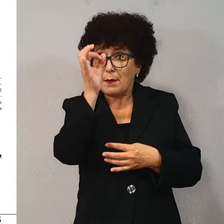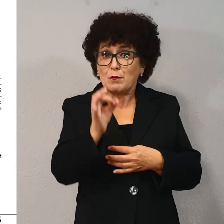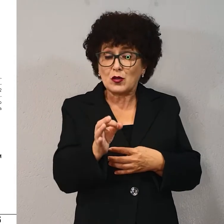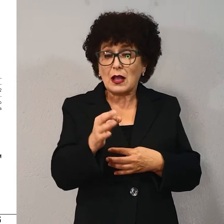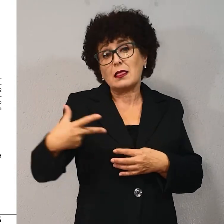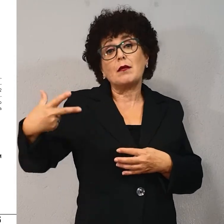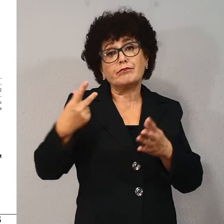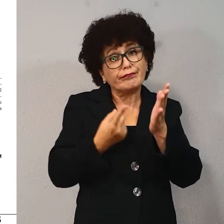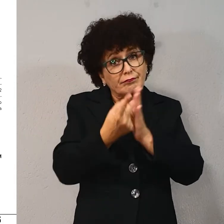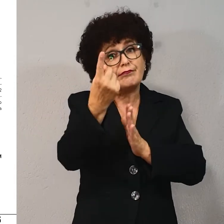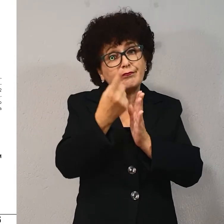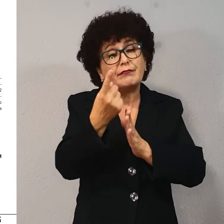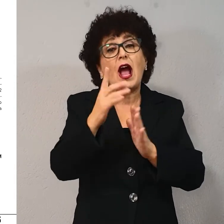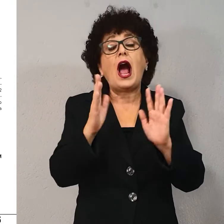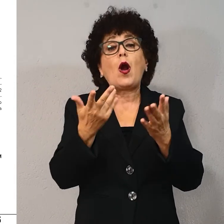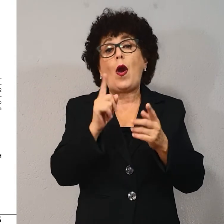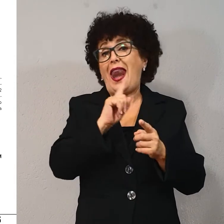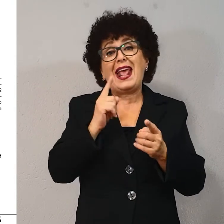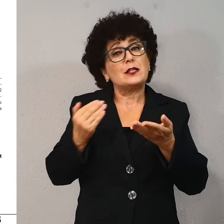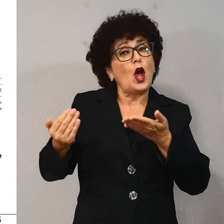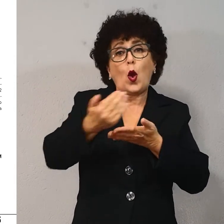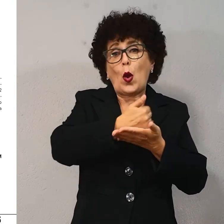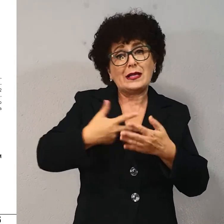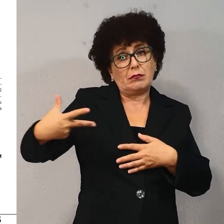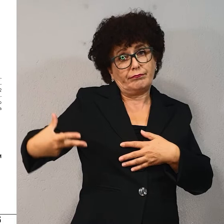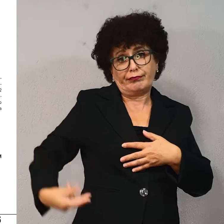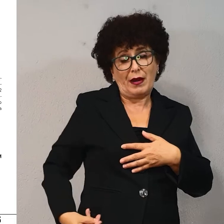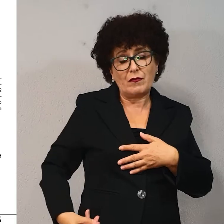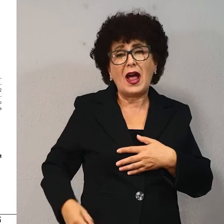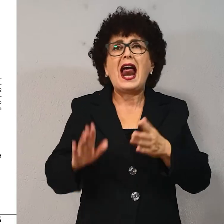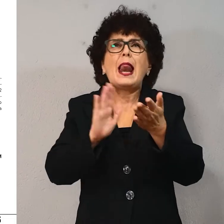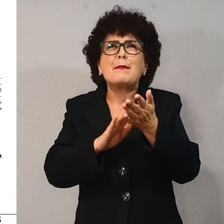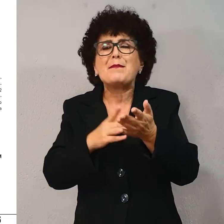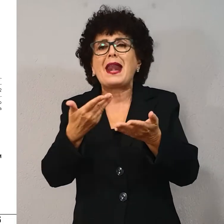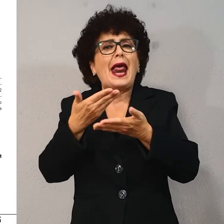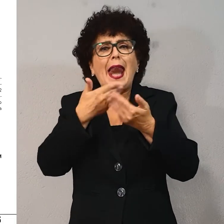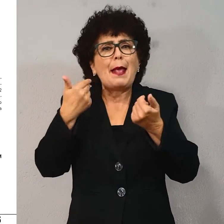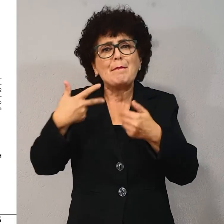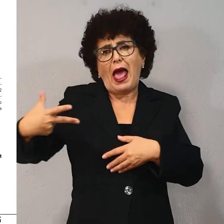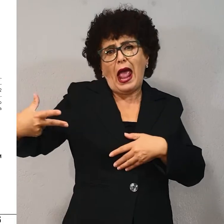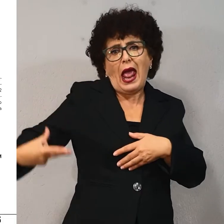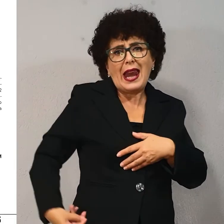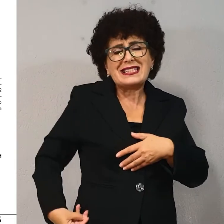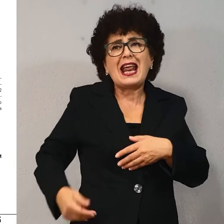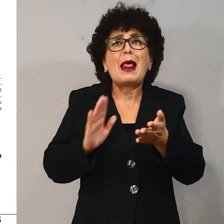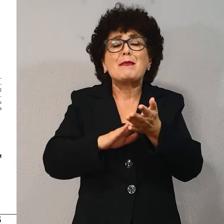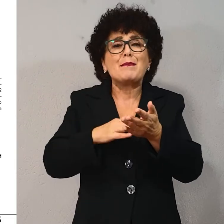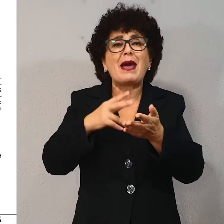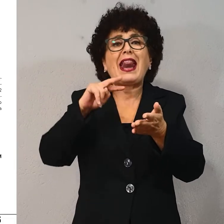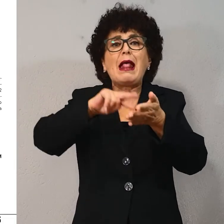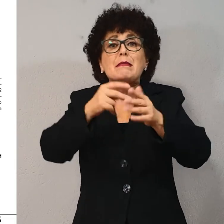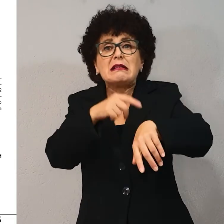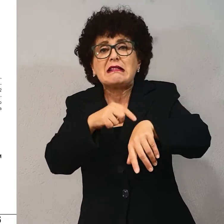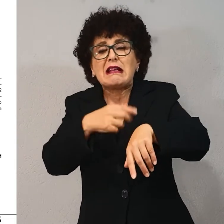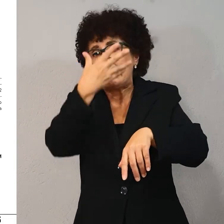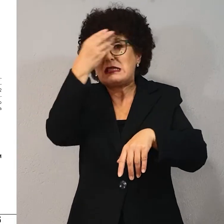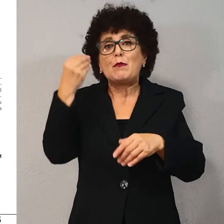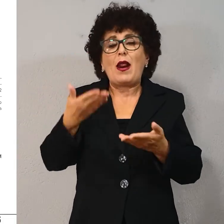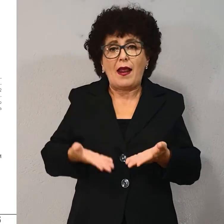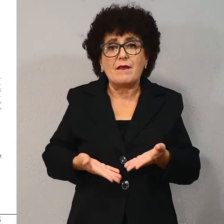94% ефикасност кога не се користи правилно, т.е. кога нема да ја примиш инекцијата во планираниот временски